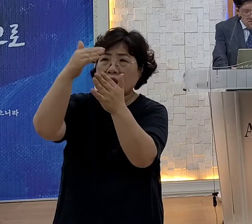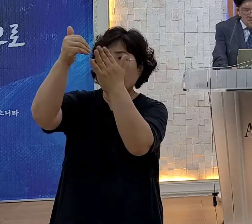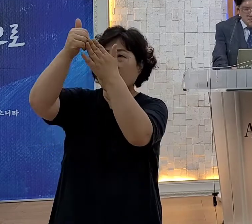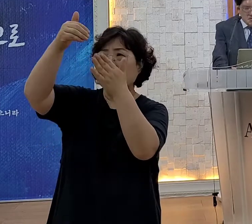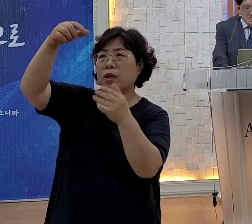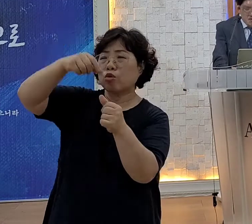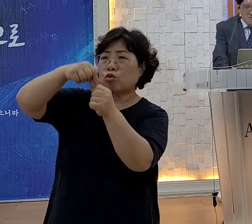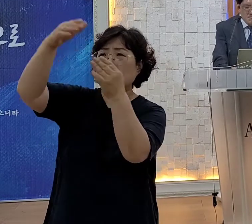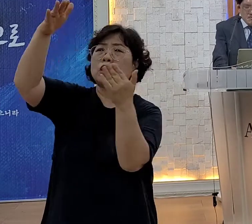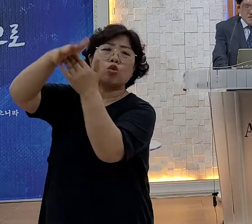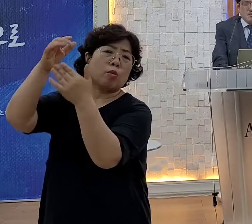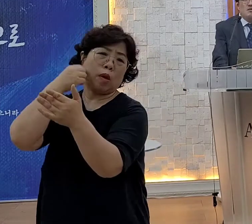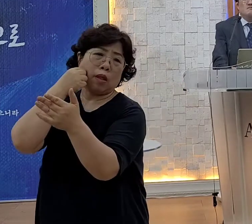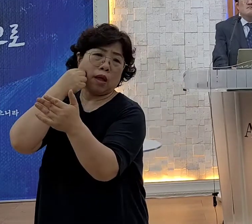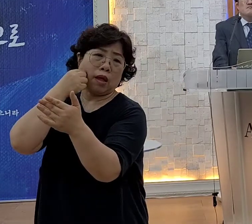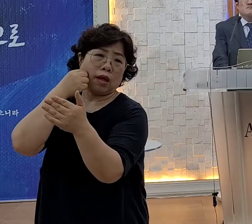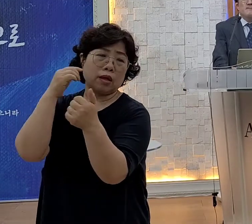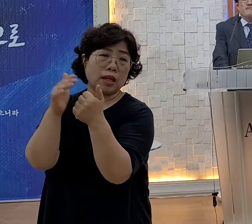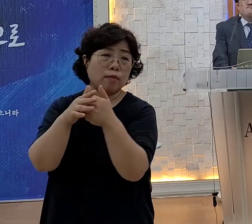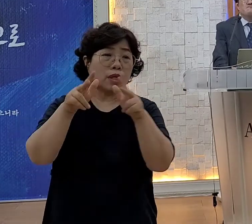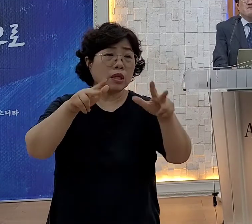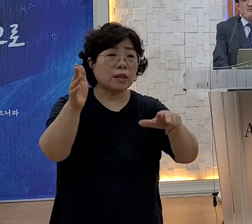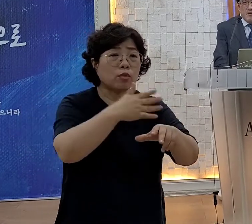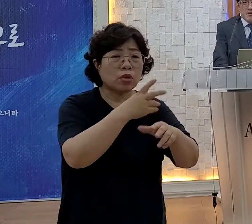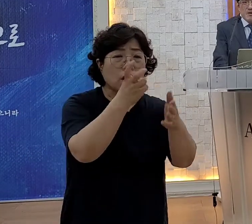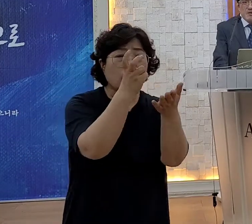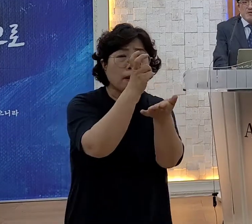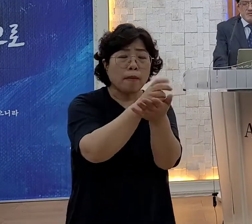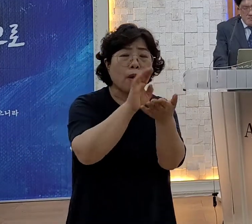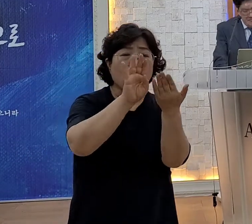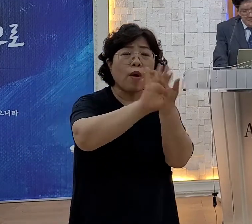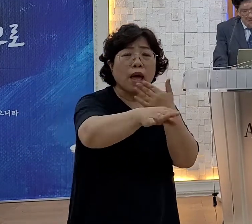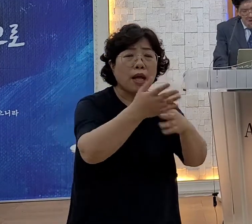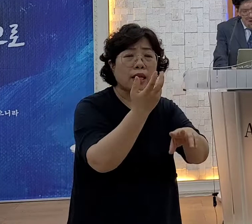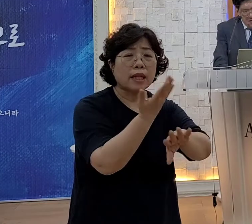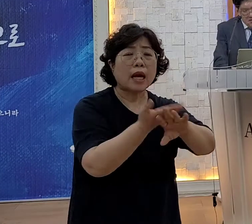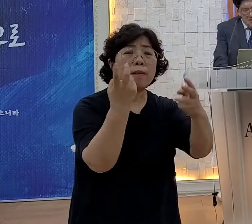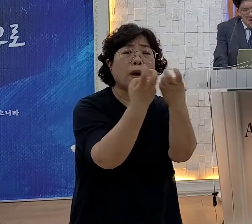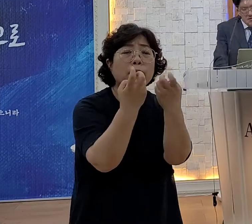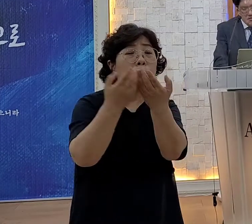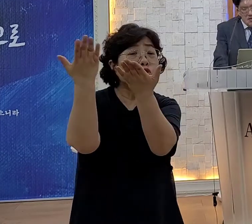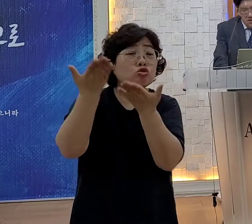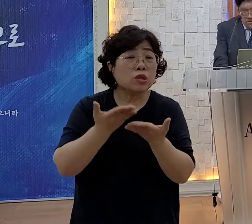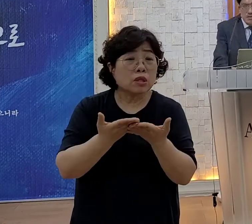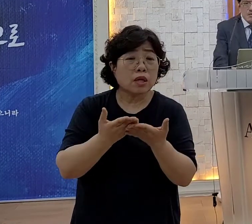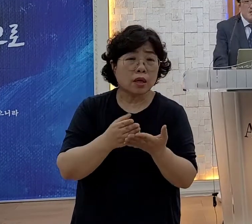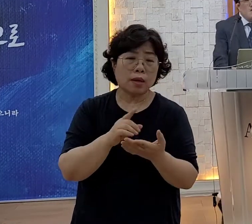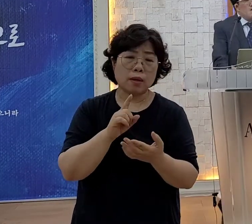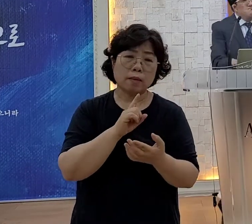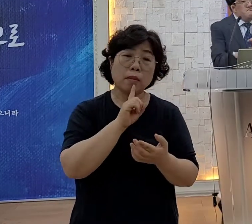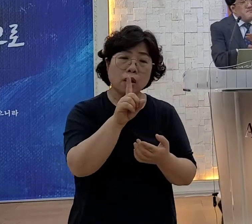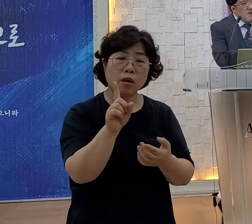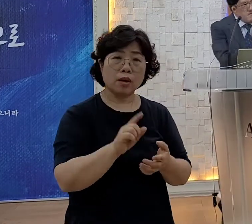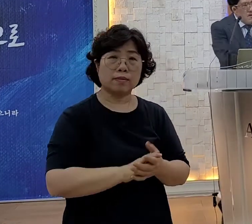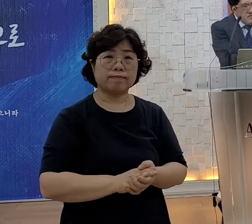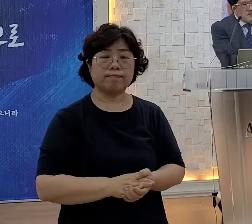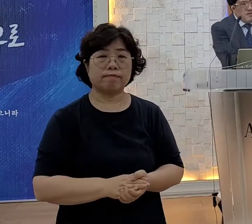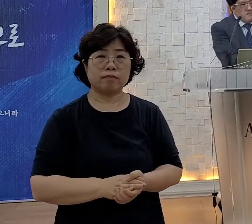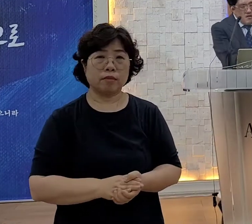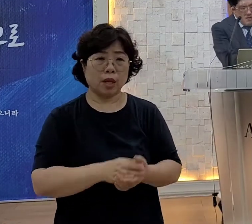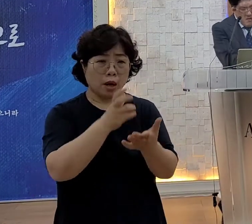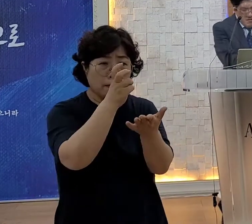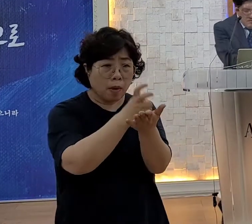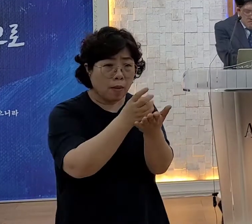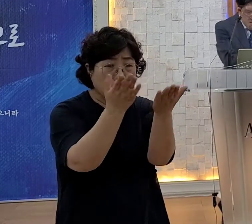오늘 21절에 뭐라고 합니까? 이제는 율법 외에, 그죠? 하나님의 한 의가 나타났다. 그러니까 율법 갖고는 안